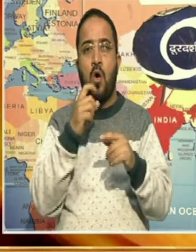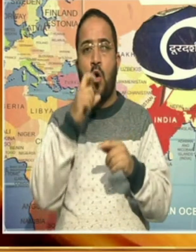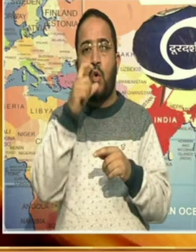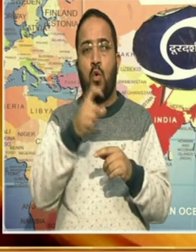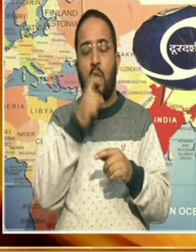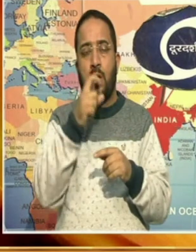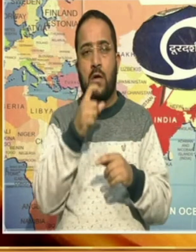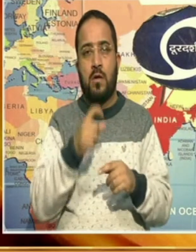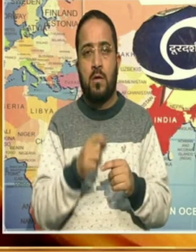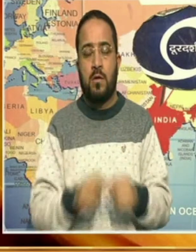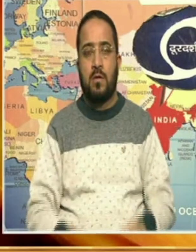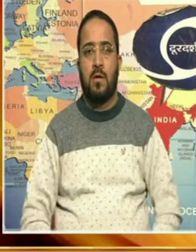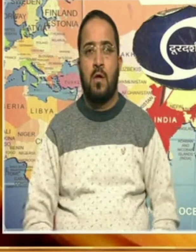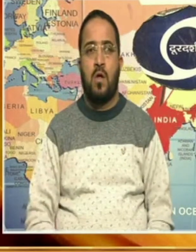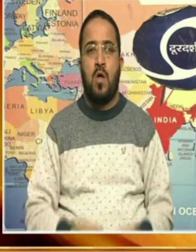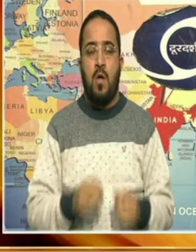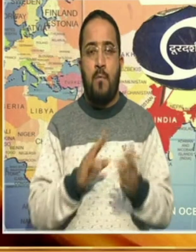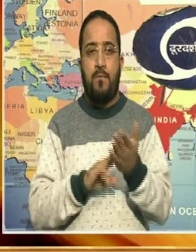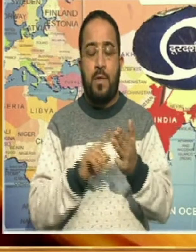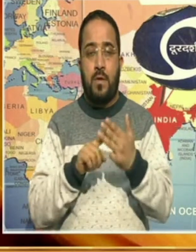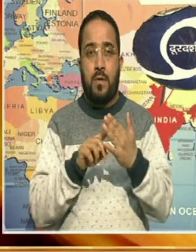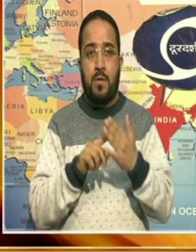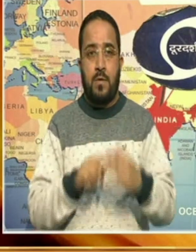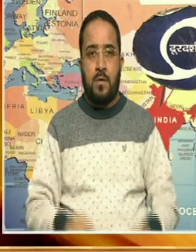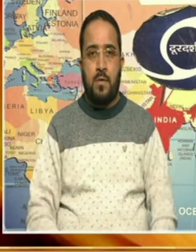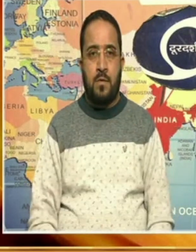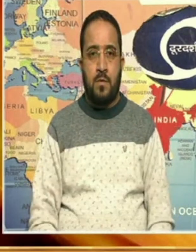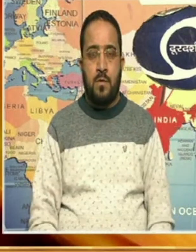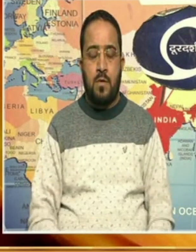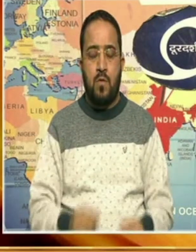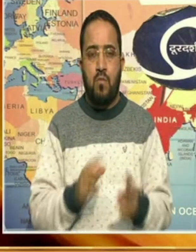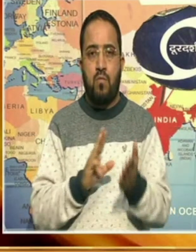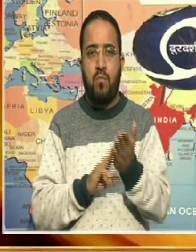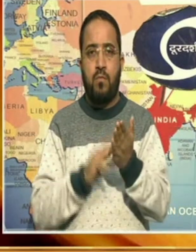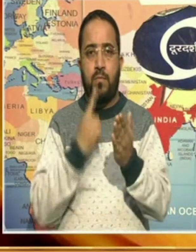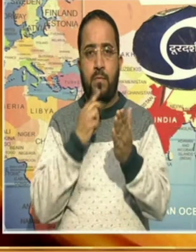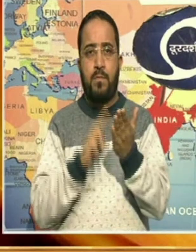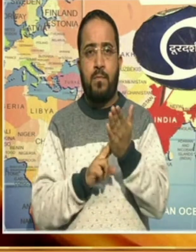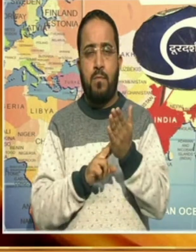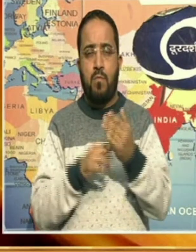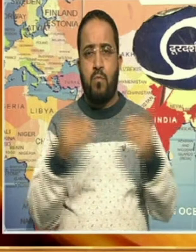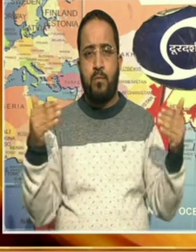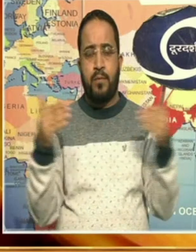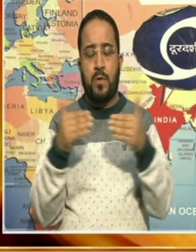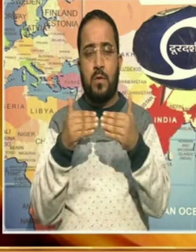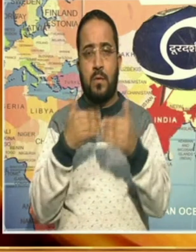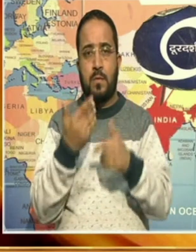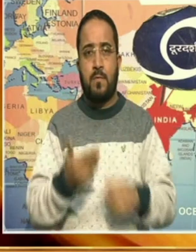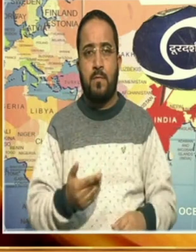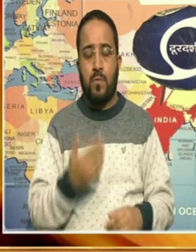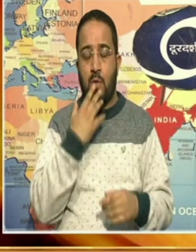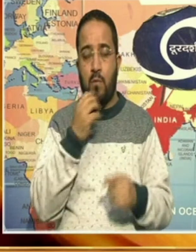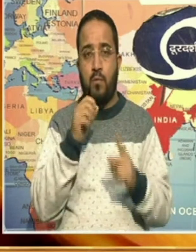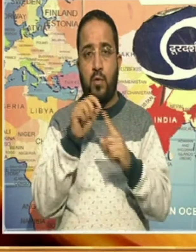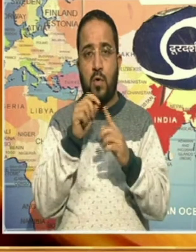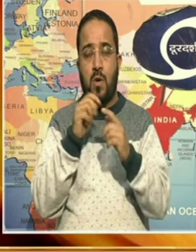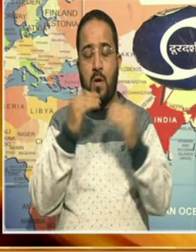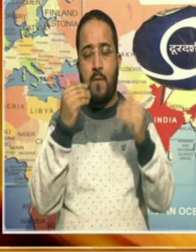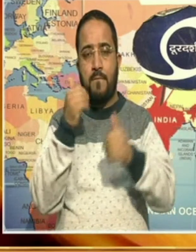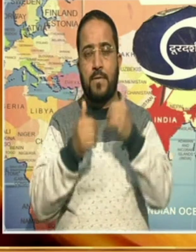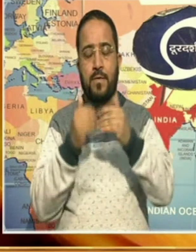مباحث اور مصوری مقابلے کا انعقاد کیا